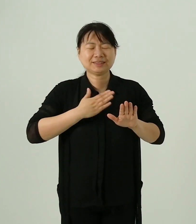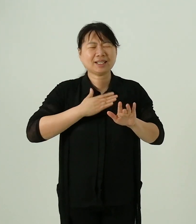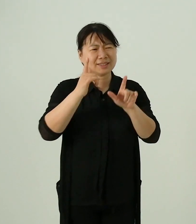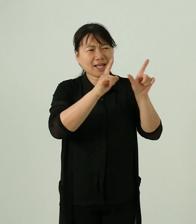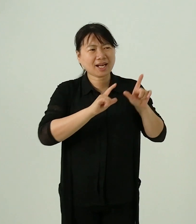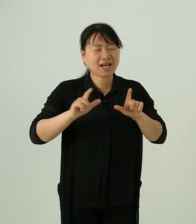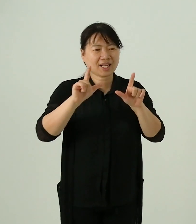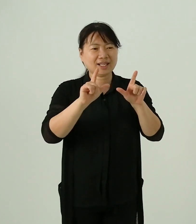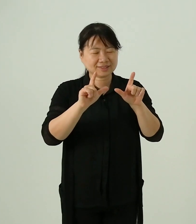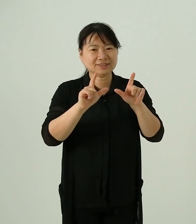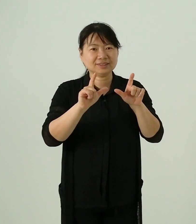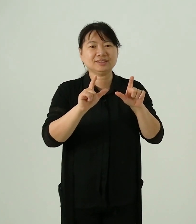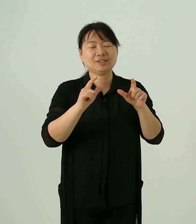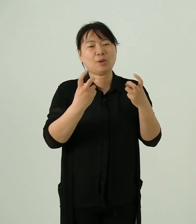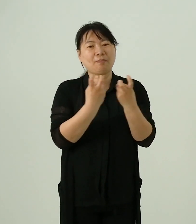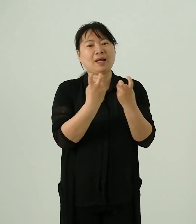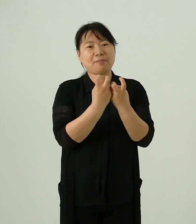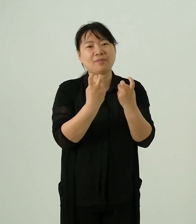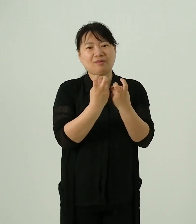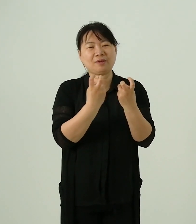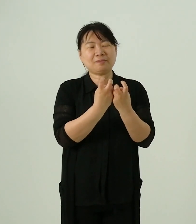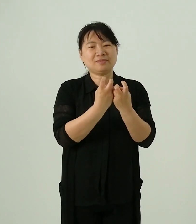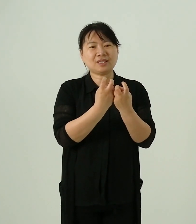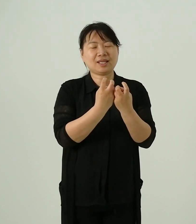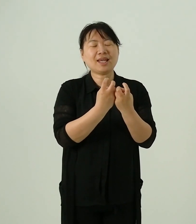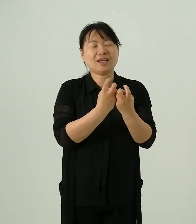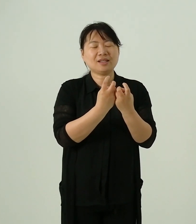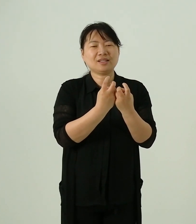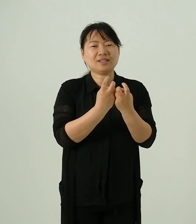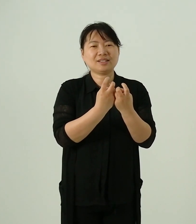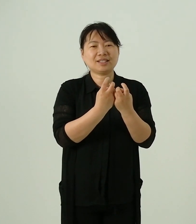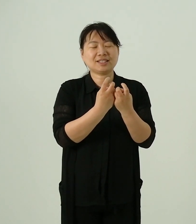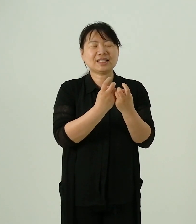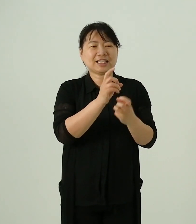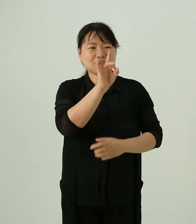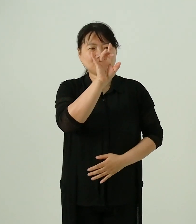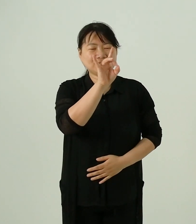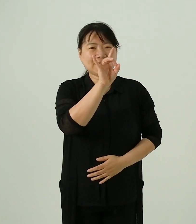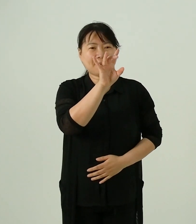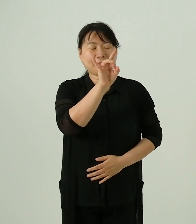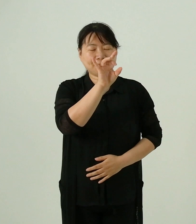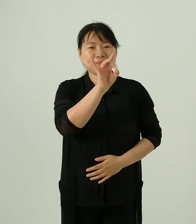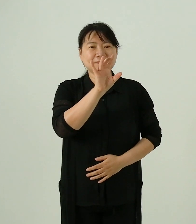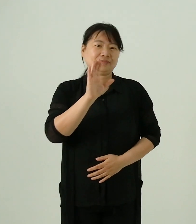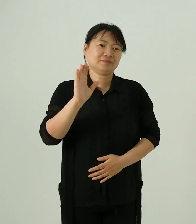하라는 주제로 다음 주까지 말씀을 좀 나누도록 하겠는데요.